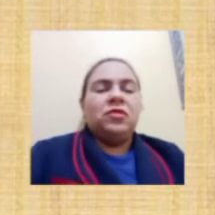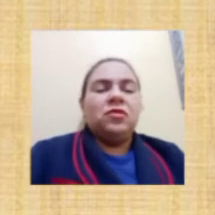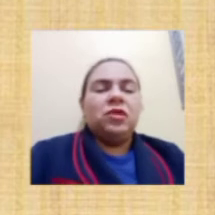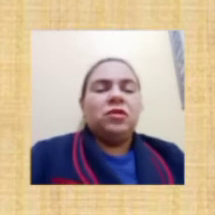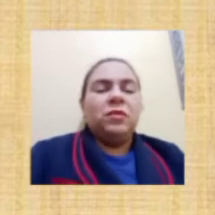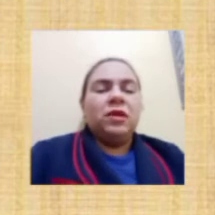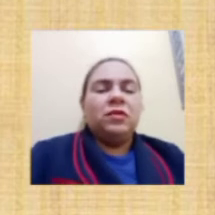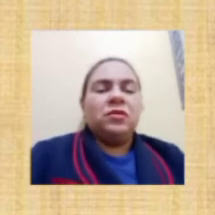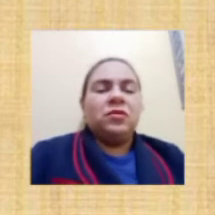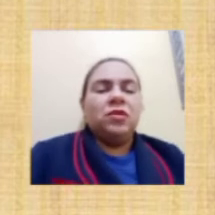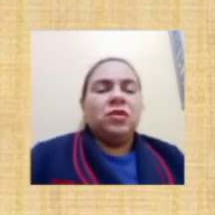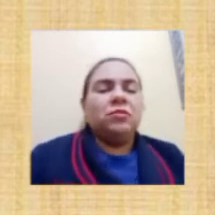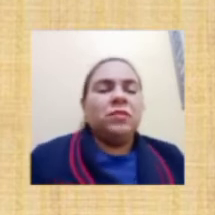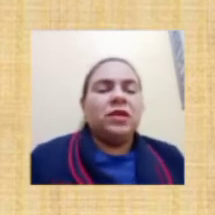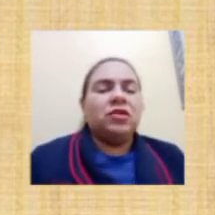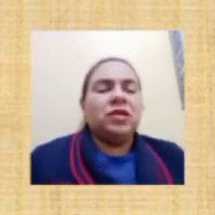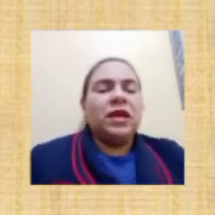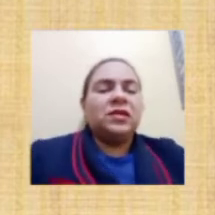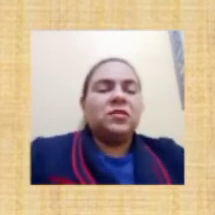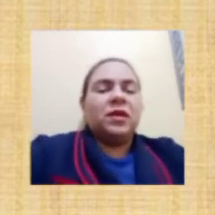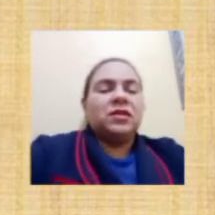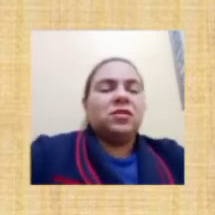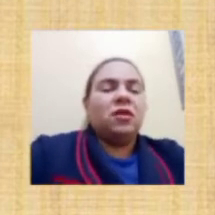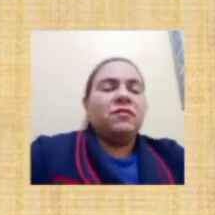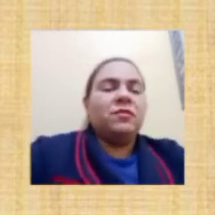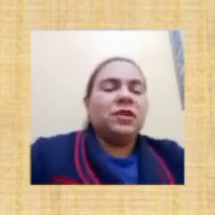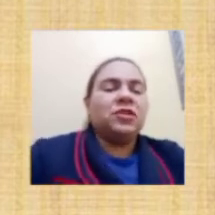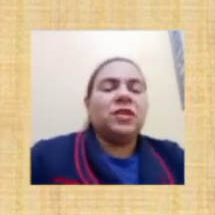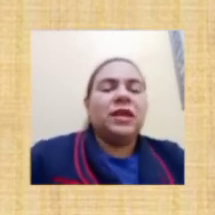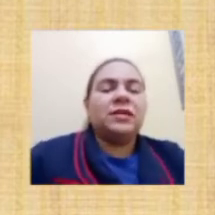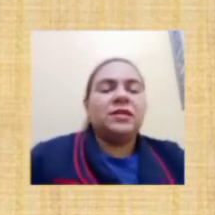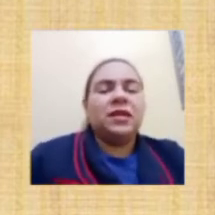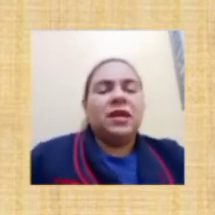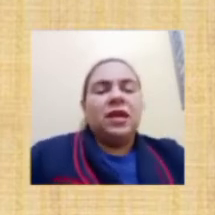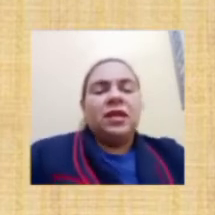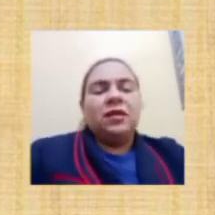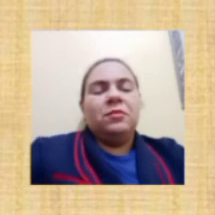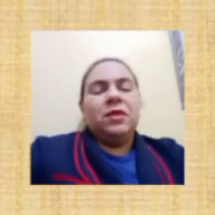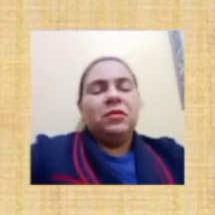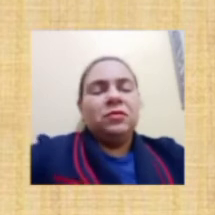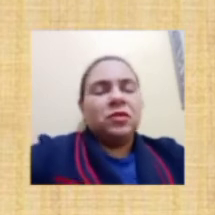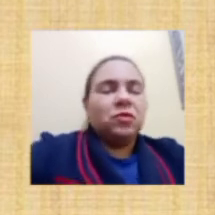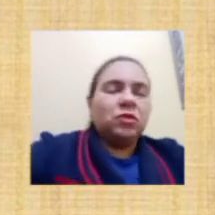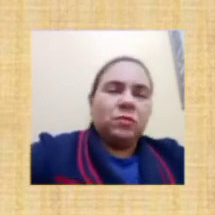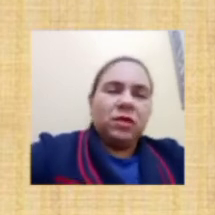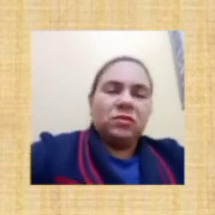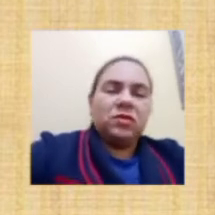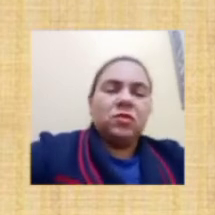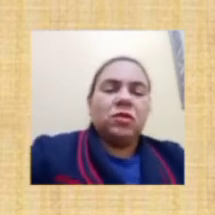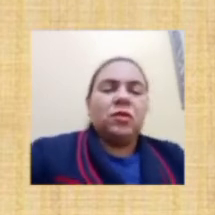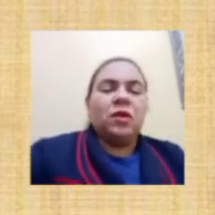né? Então, tá bem fácil. Vamos lá.